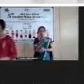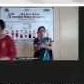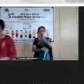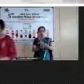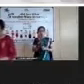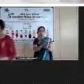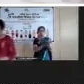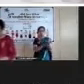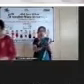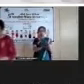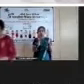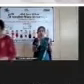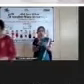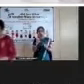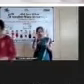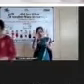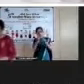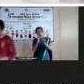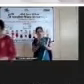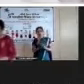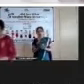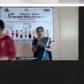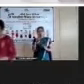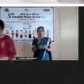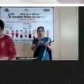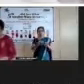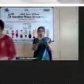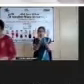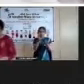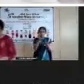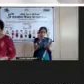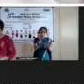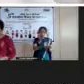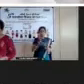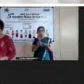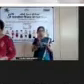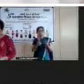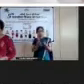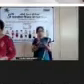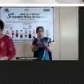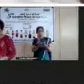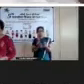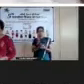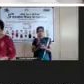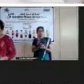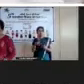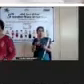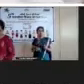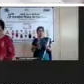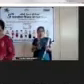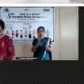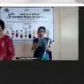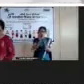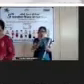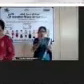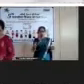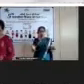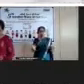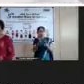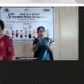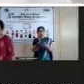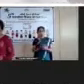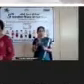हेतु समेकित क्षेत्रीय कौशल विकास, पुनर्वास एवं दिव्यांगजन सशक्तिकरण केंद्र की स्थापना भी की जाएगी और